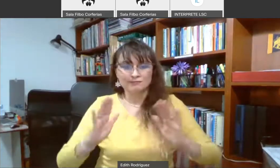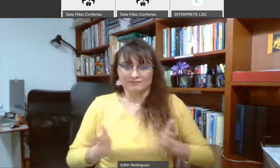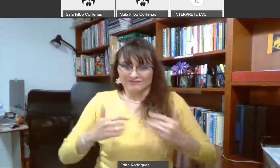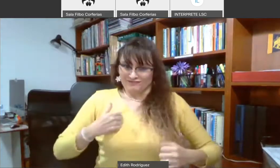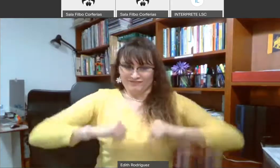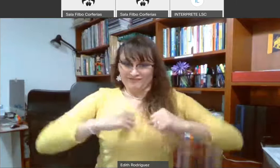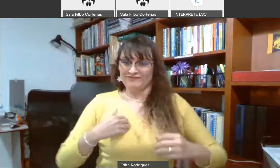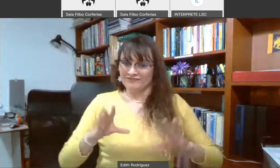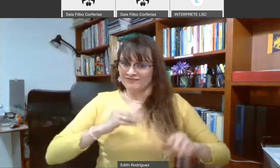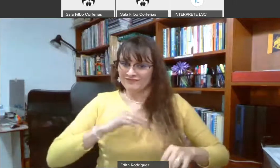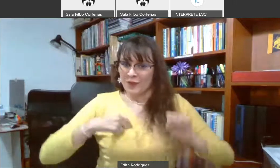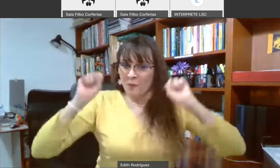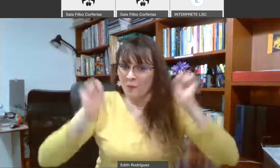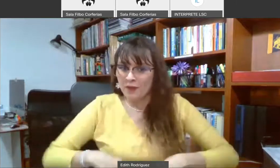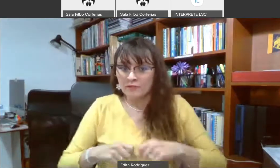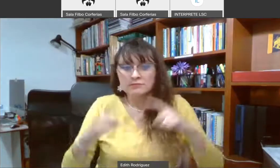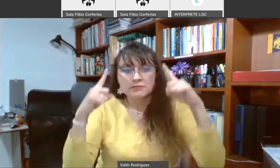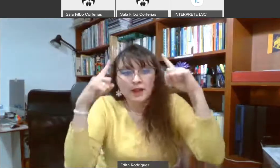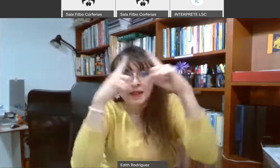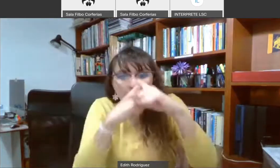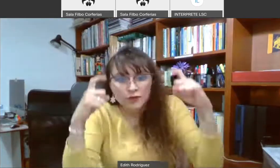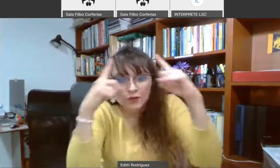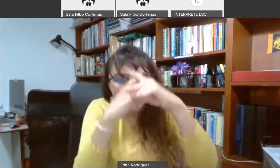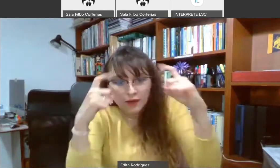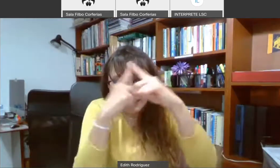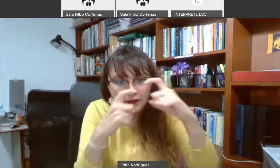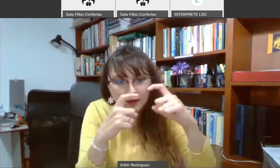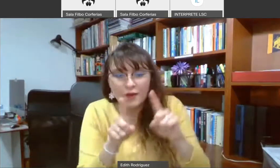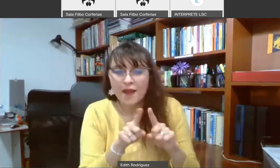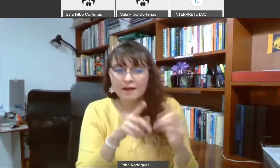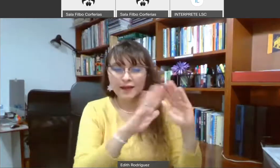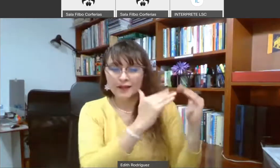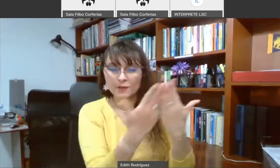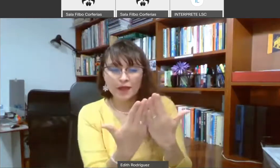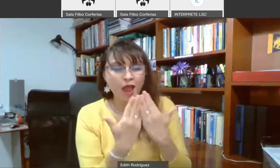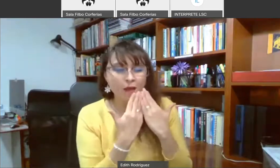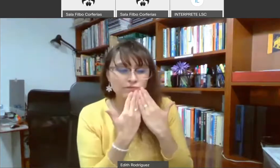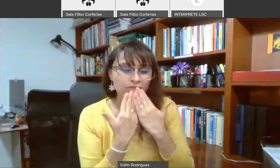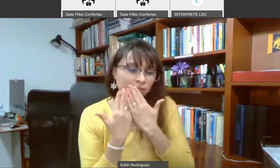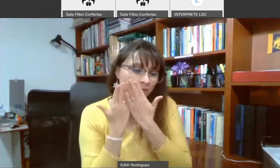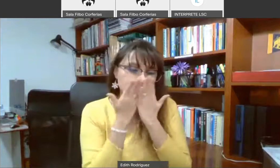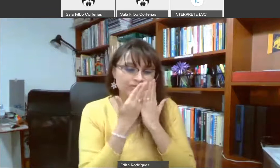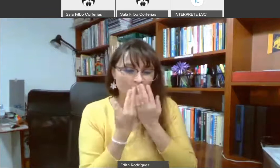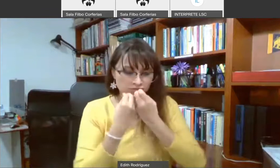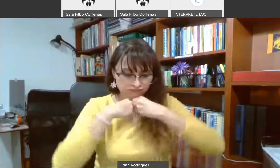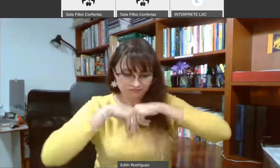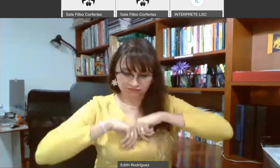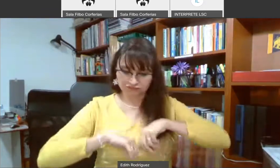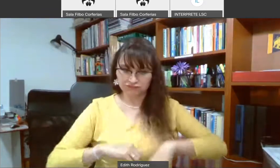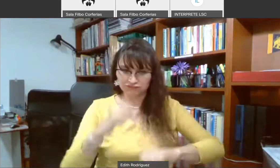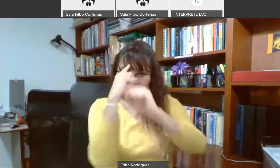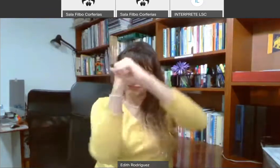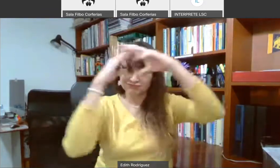lo que genere interés en las personas y también que le genere emociones. y reflexiones.